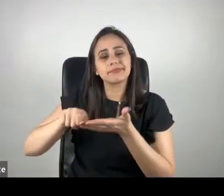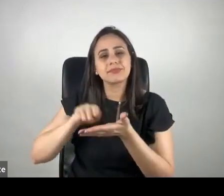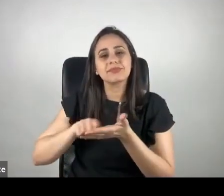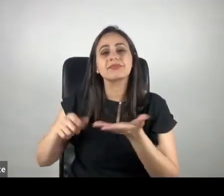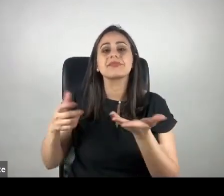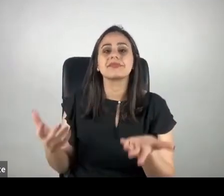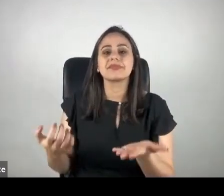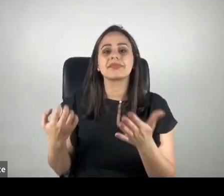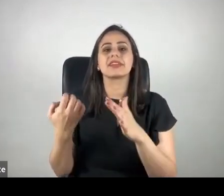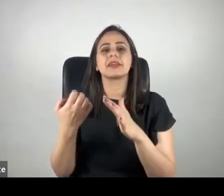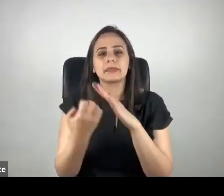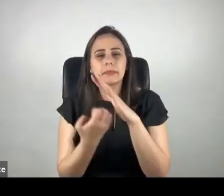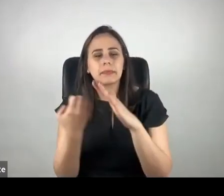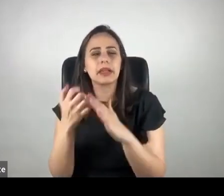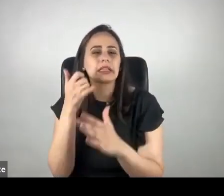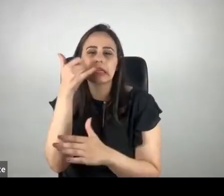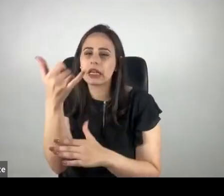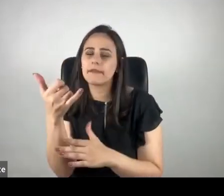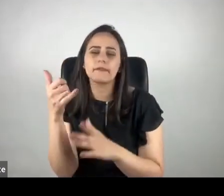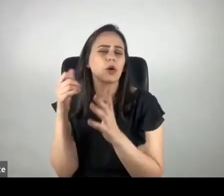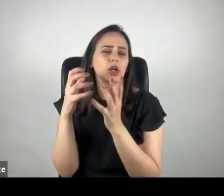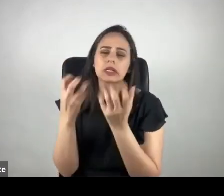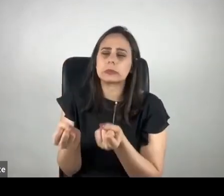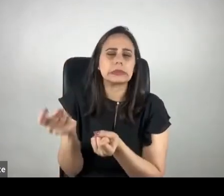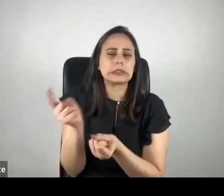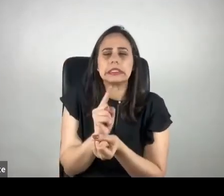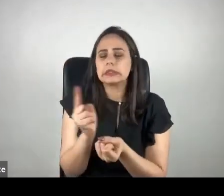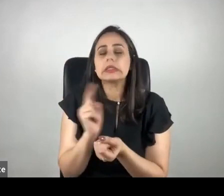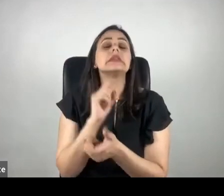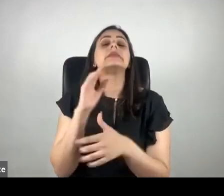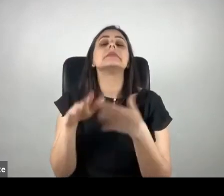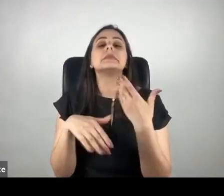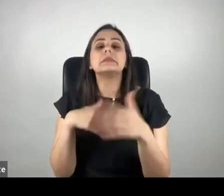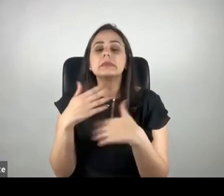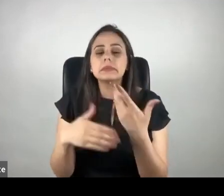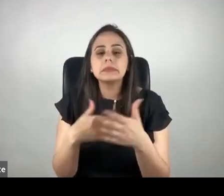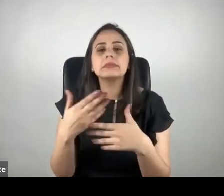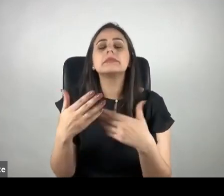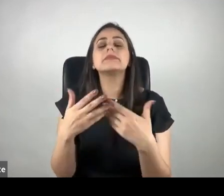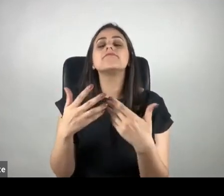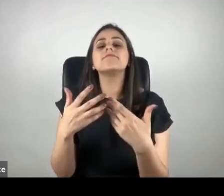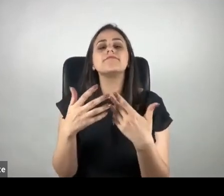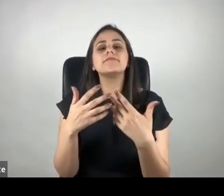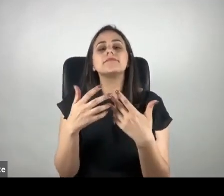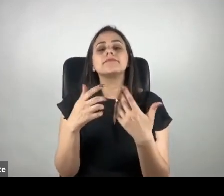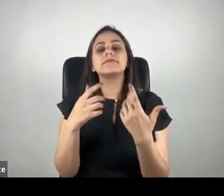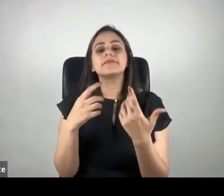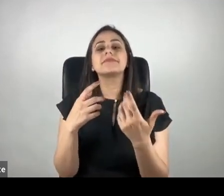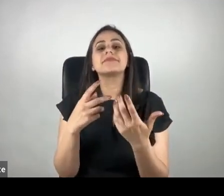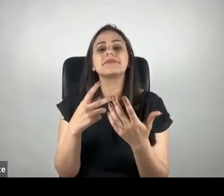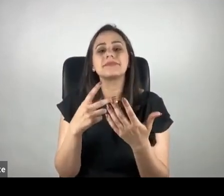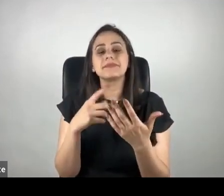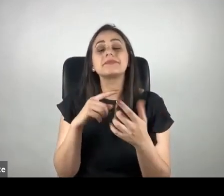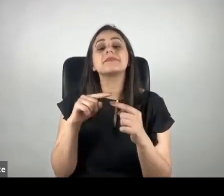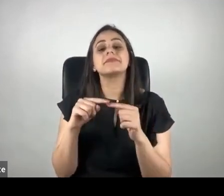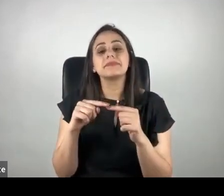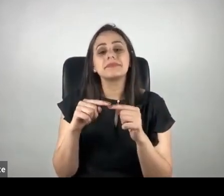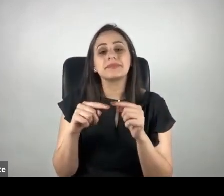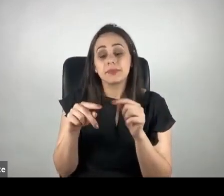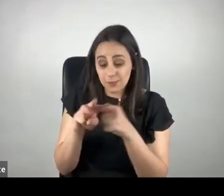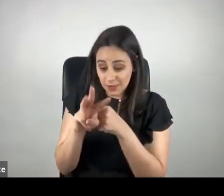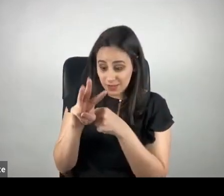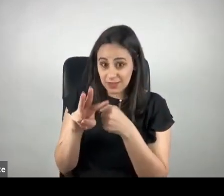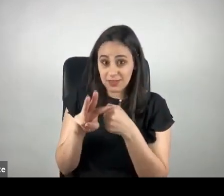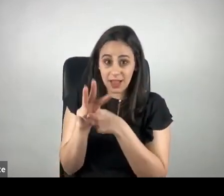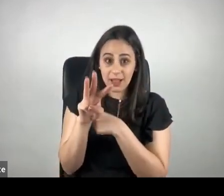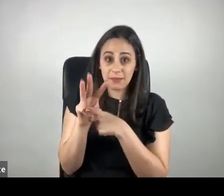empresas telefônicas não deixaram, tal, deu um pé para trás, mas, opa, o próprio WhatsApp